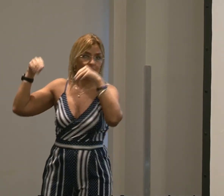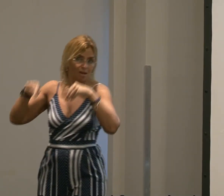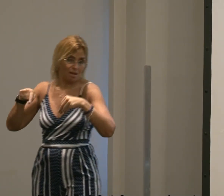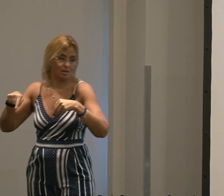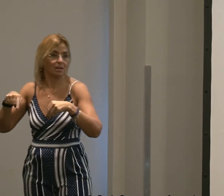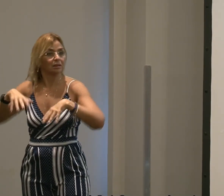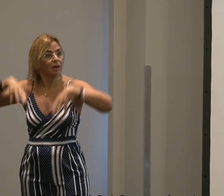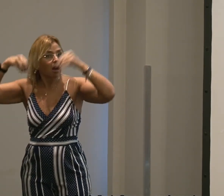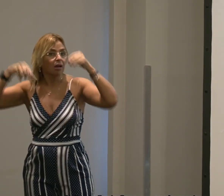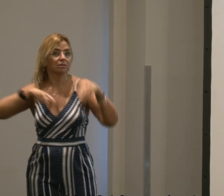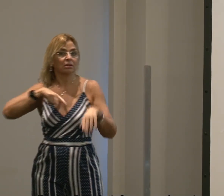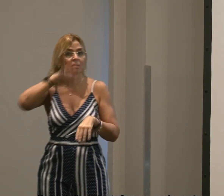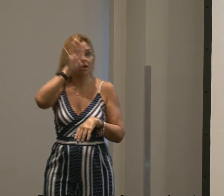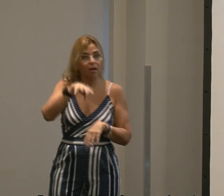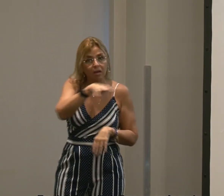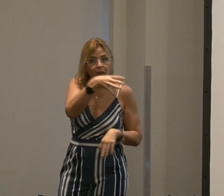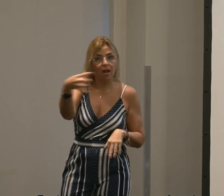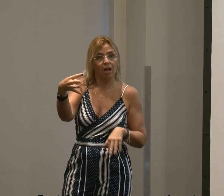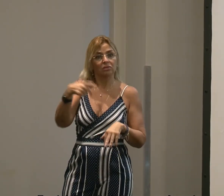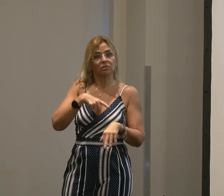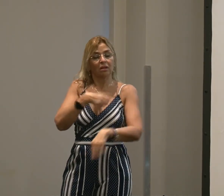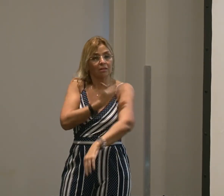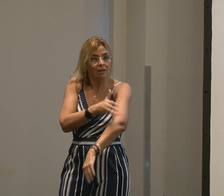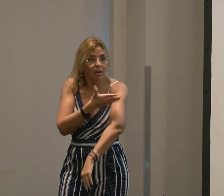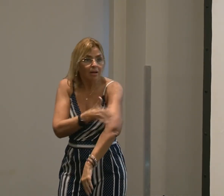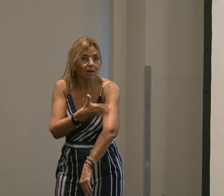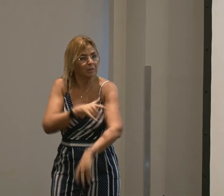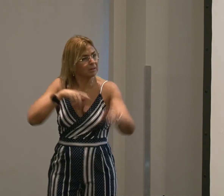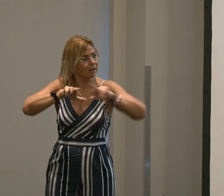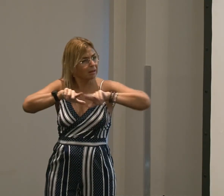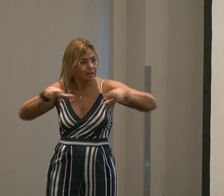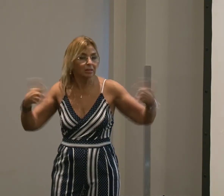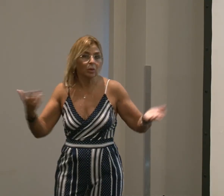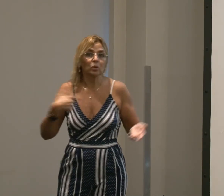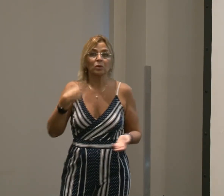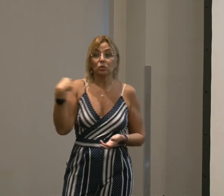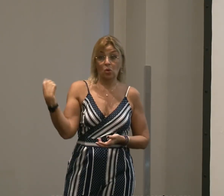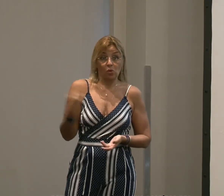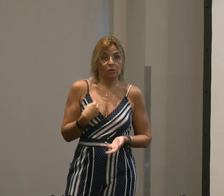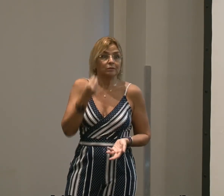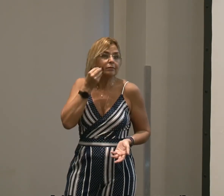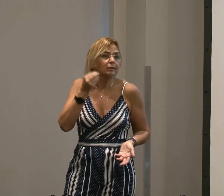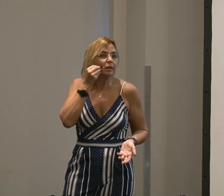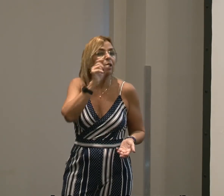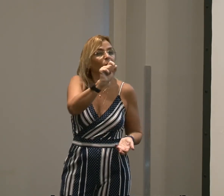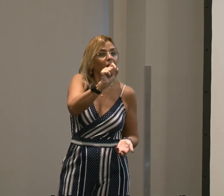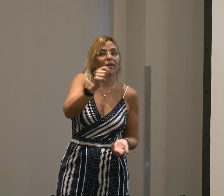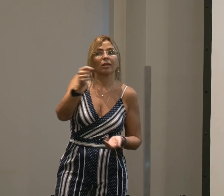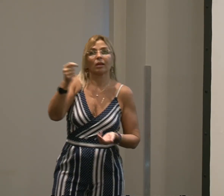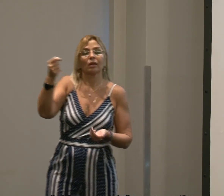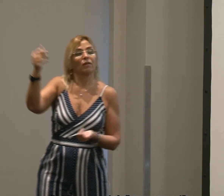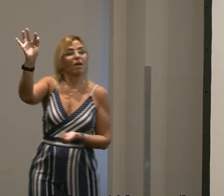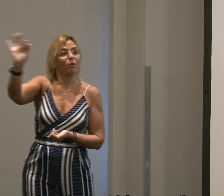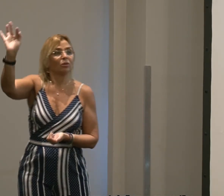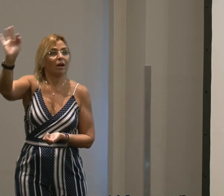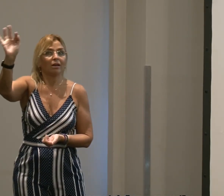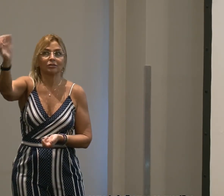Esse trabalho da Santa Casa que eu vim mostrar para vocês e mostrar o que acontece nas disciplinas, como a gente trabalha as